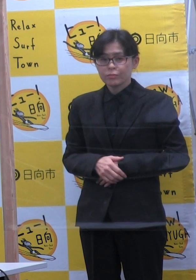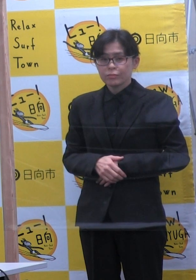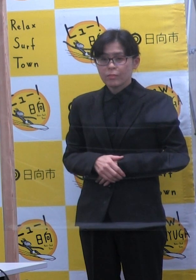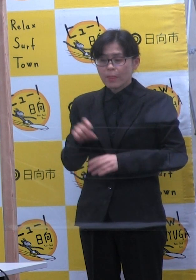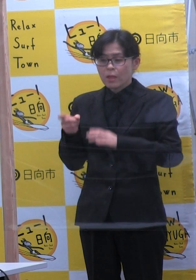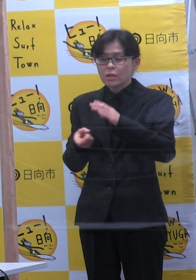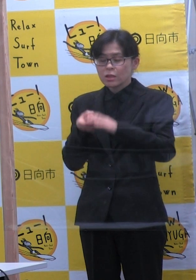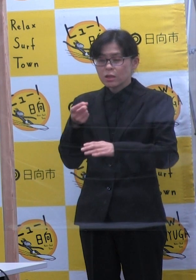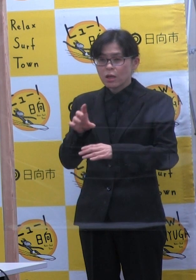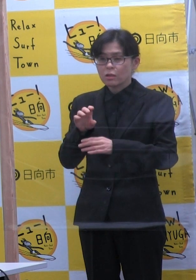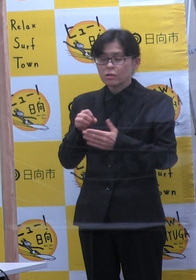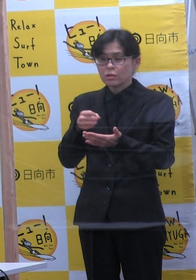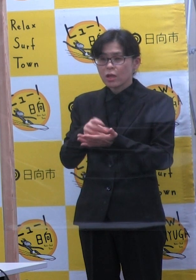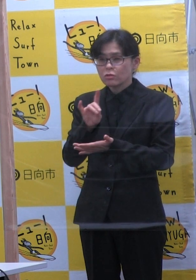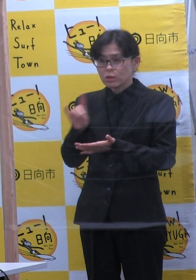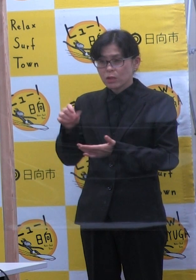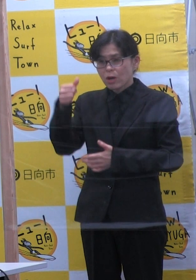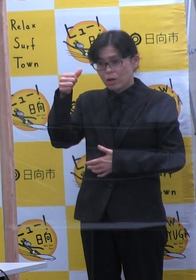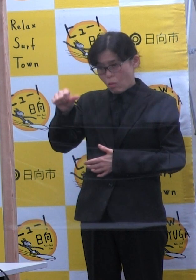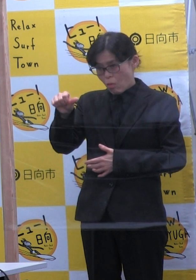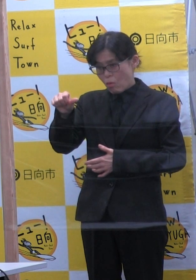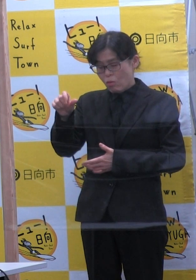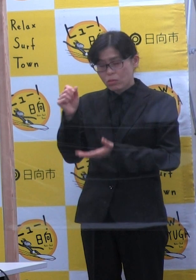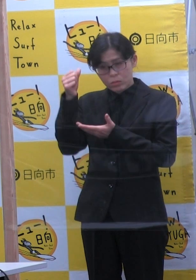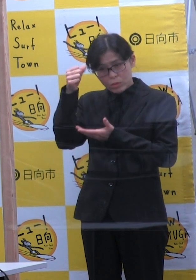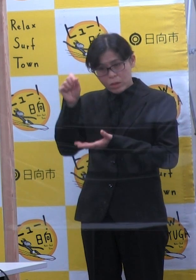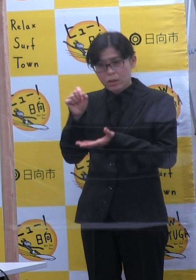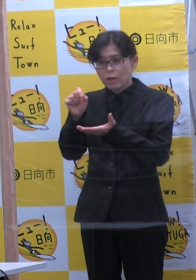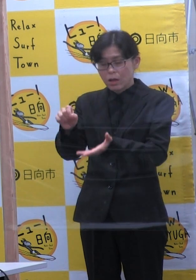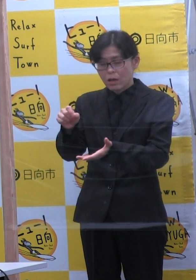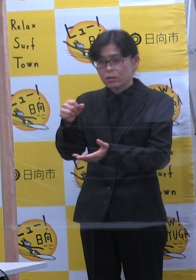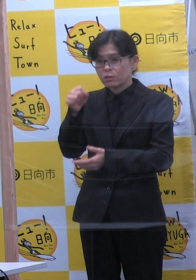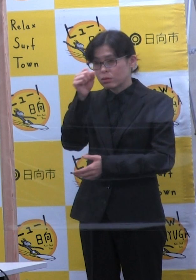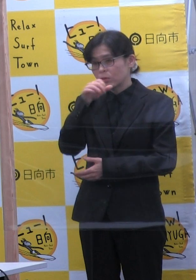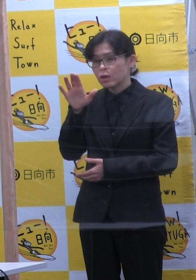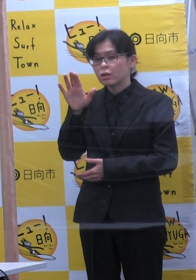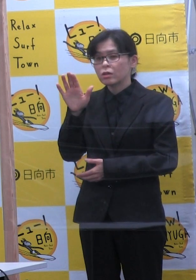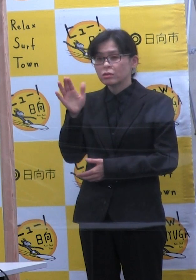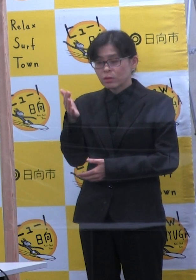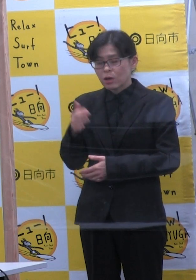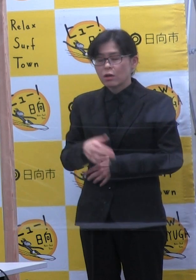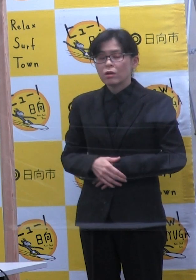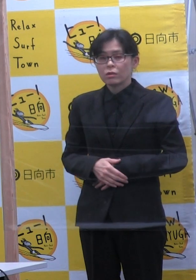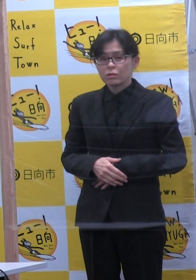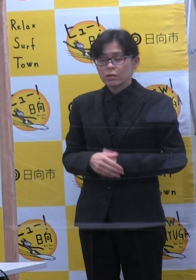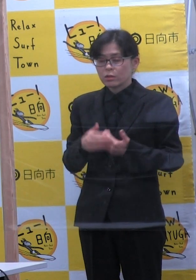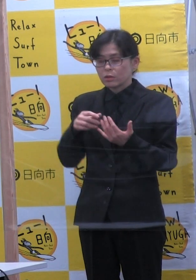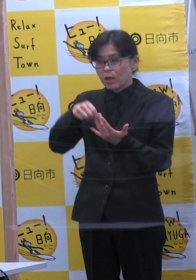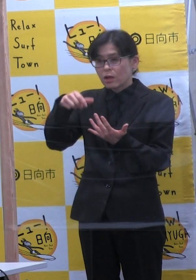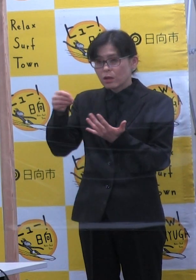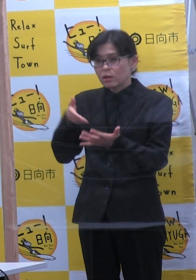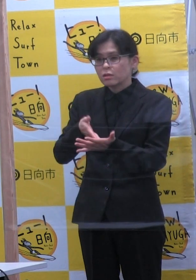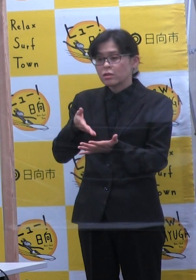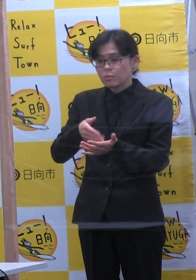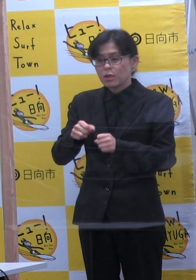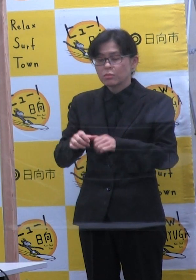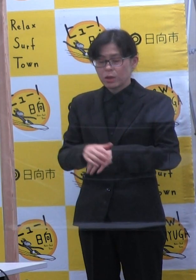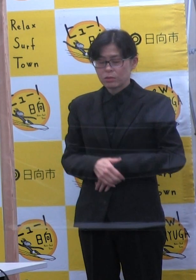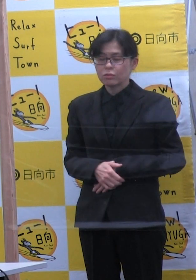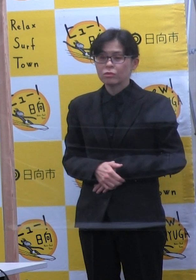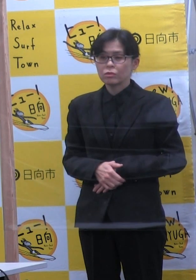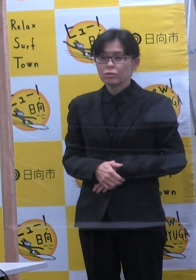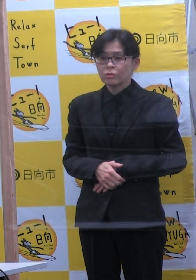については5件を提案する予定ですが、主なものについて説明をいたします。ま